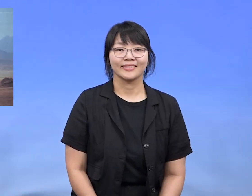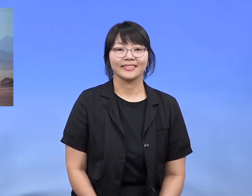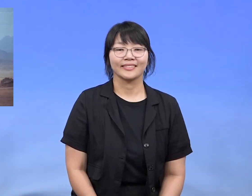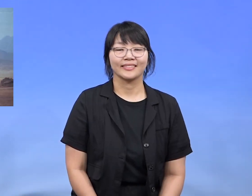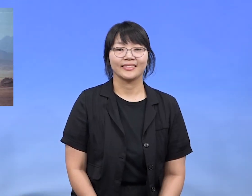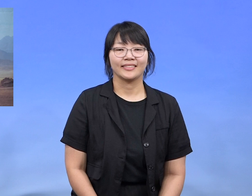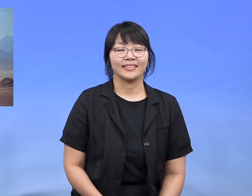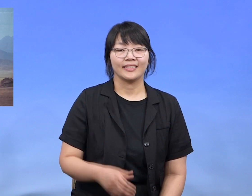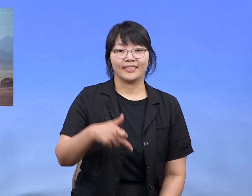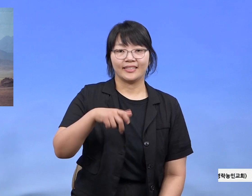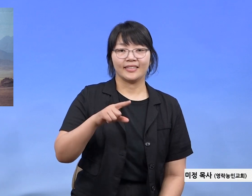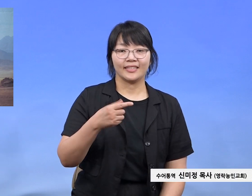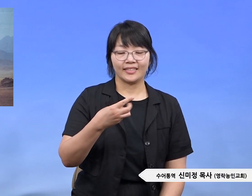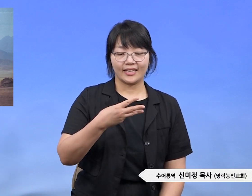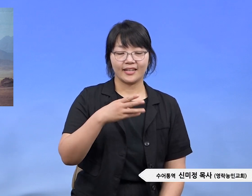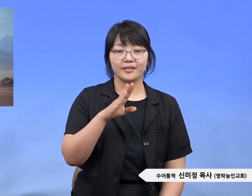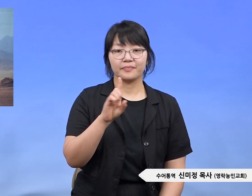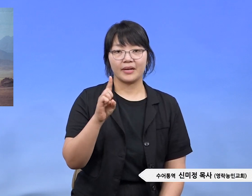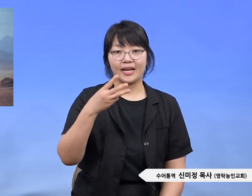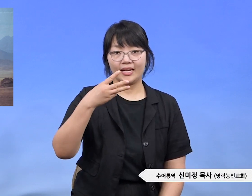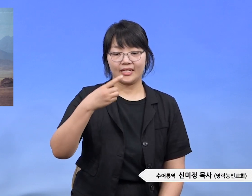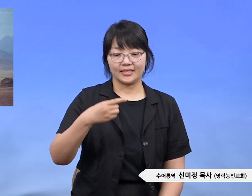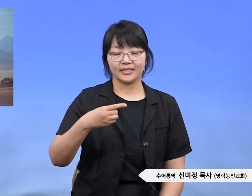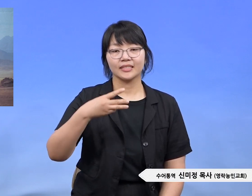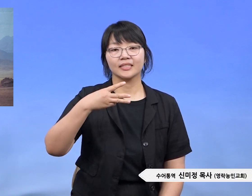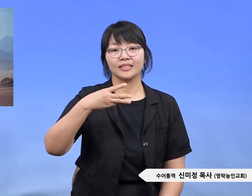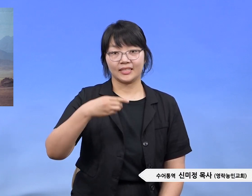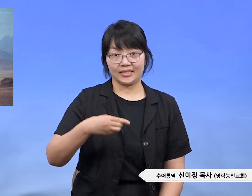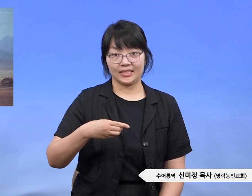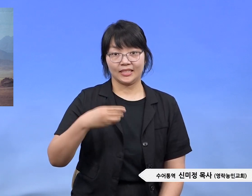칼 바르트라는 현대 신학자는